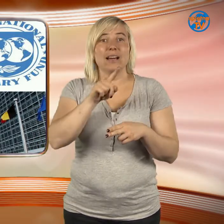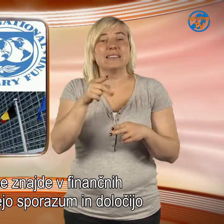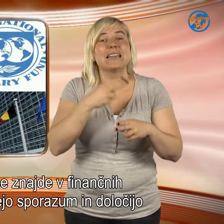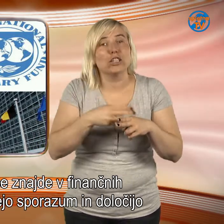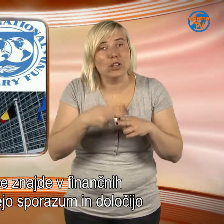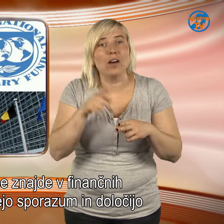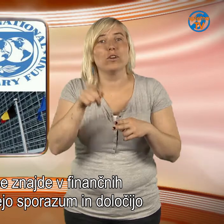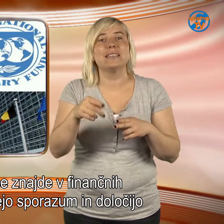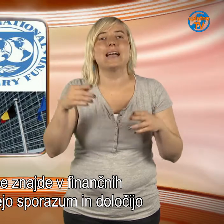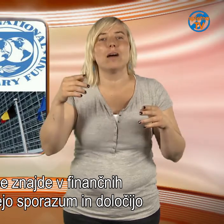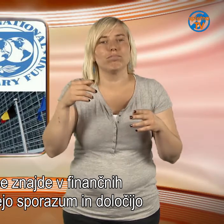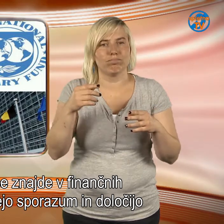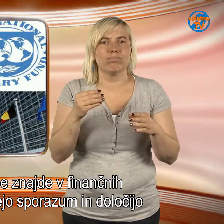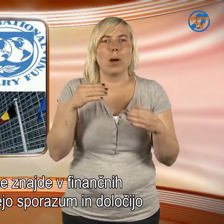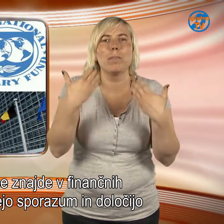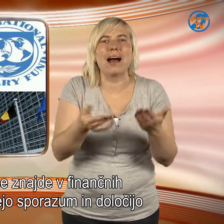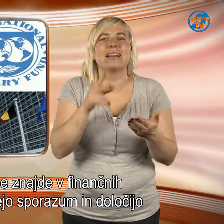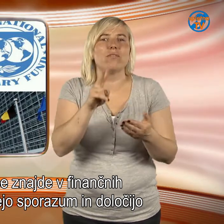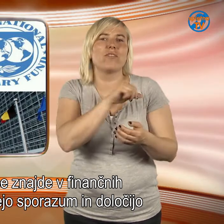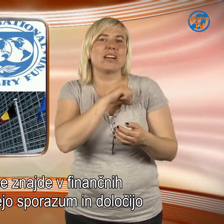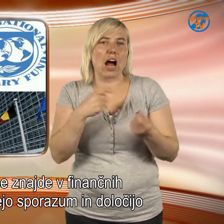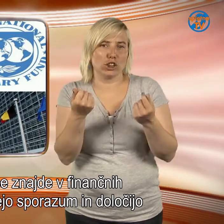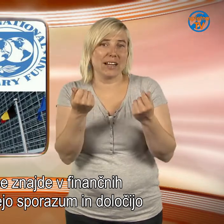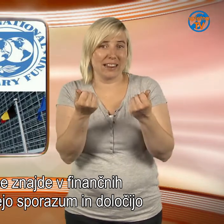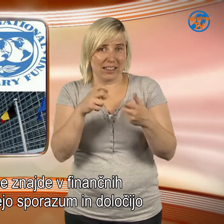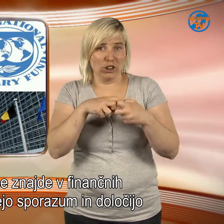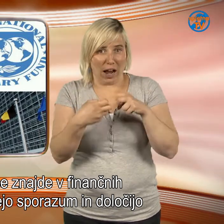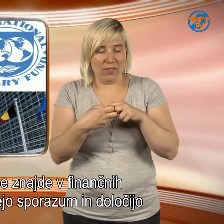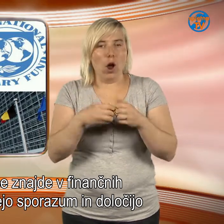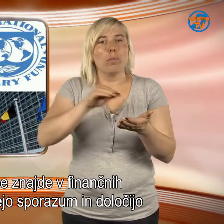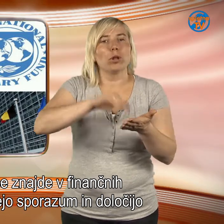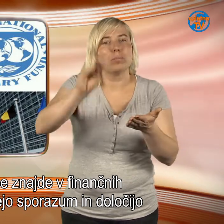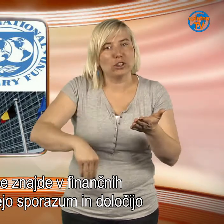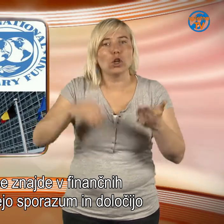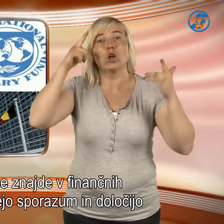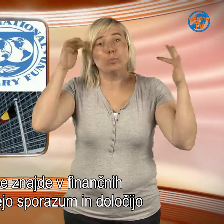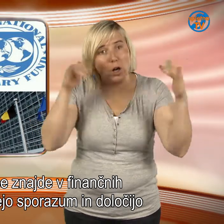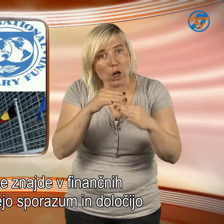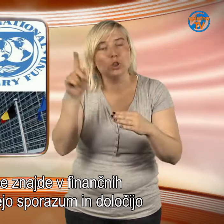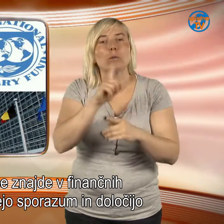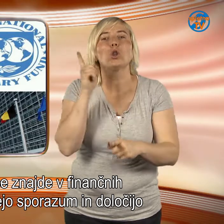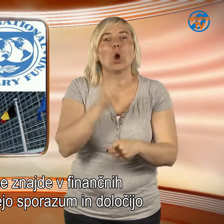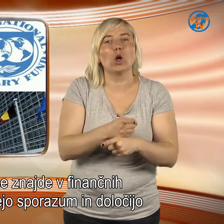Z državo, ki se znajde v finančnih težavah, podpišejo sporazum in določijo postopke za njeno rešitev iz